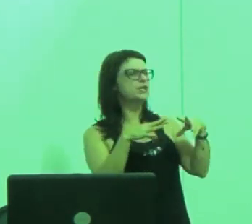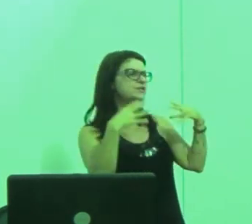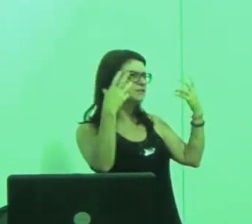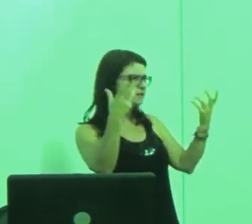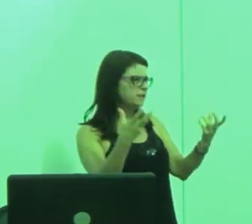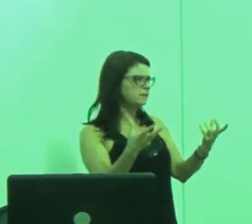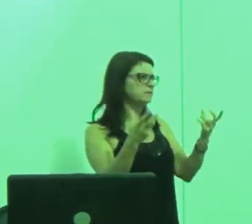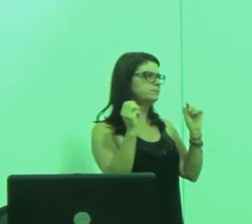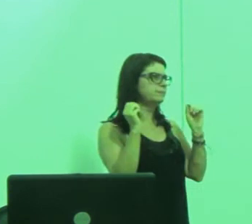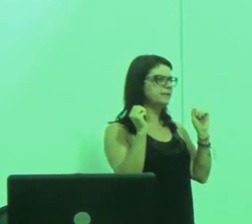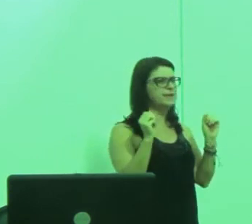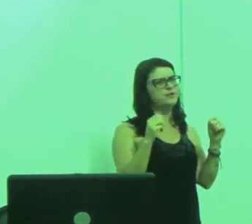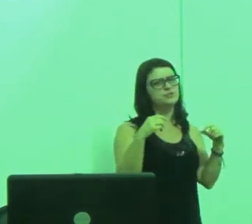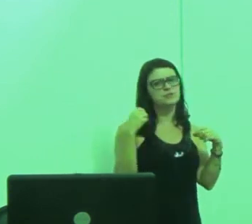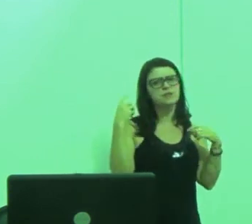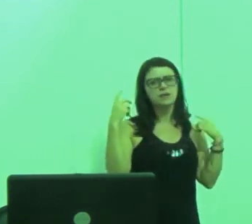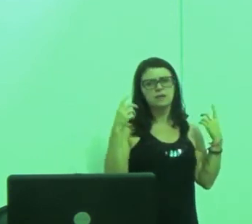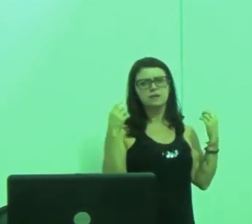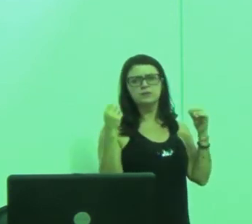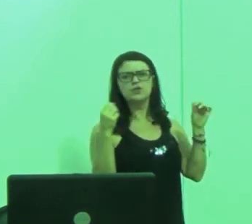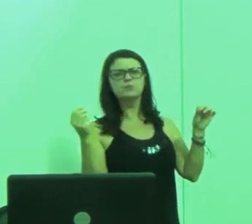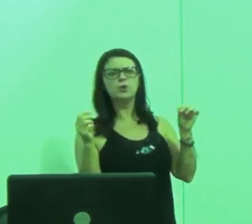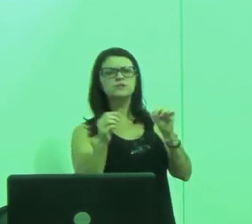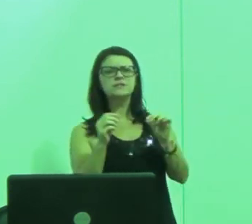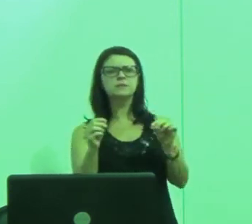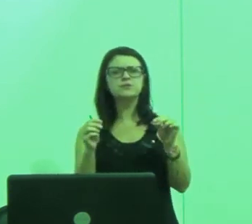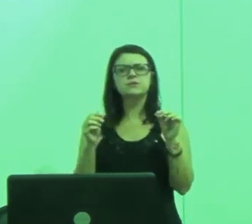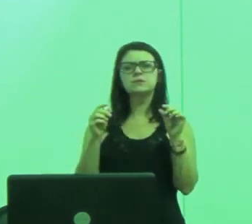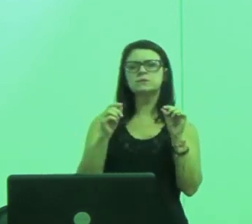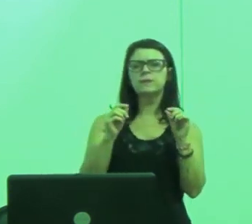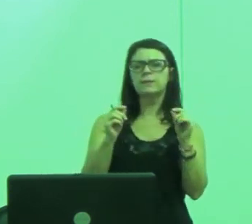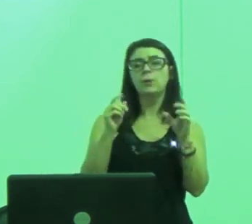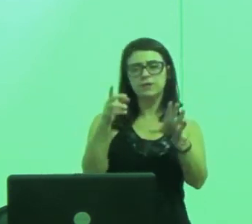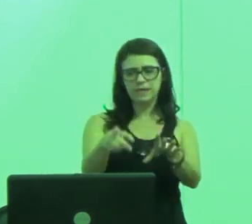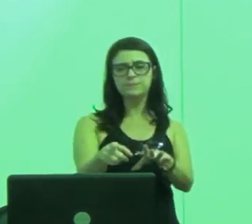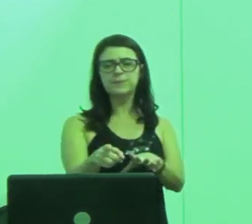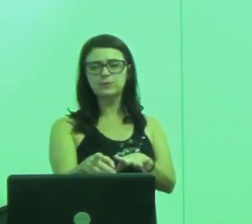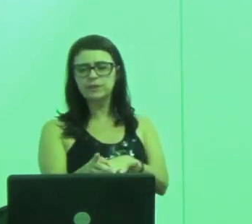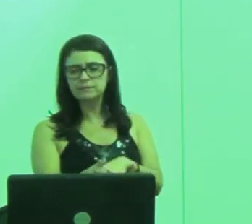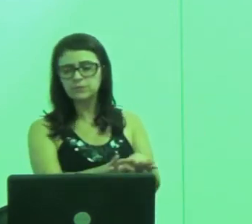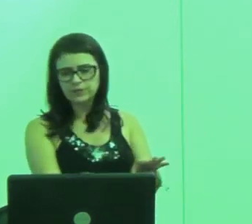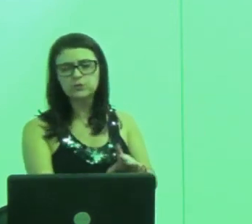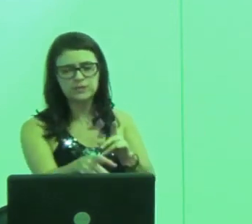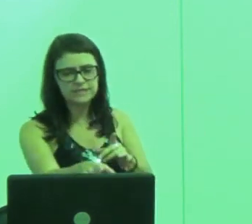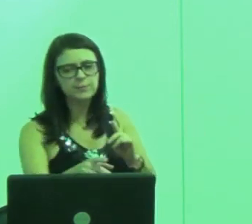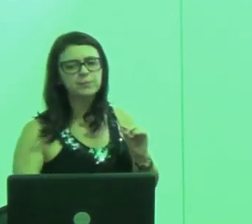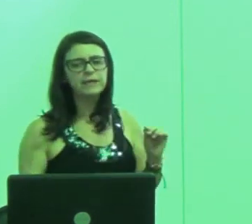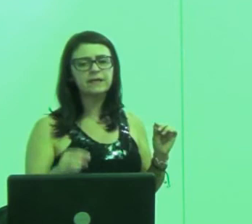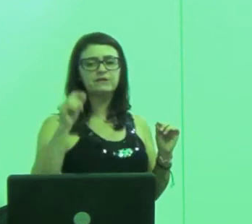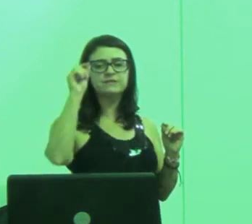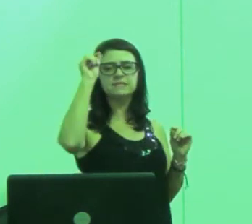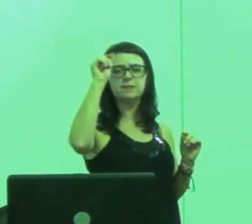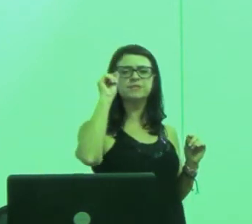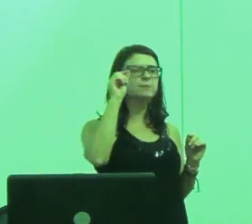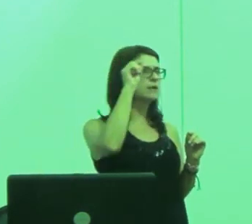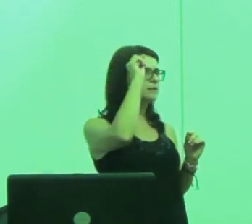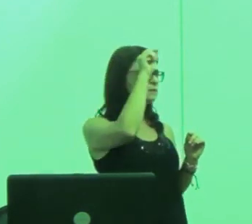colchetes e parênteses, e dois pontos. E essa é uma situação. Bom, e aí primeiro tem um tem muito. Essa primeira é que ela fazia sempre essa marcação,